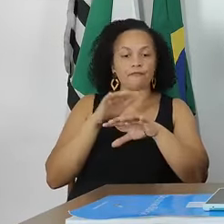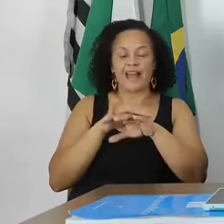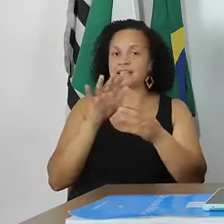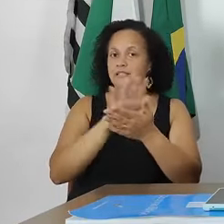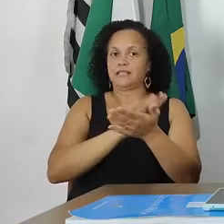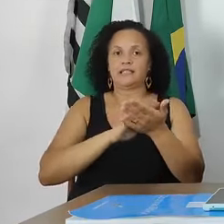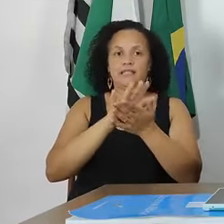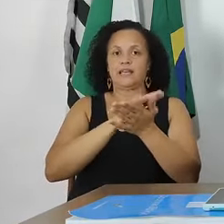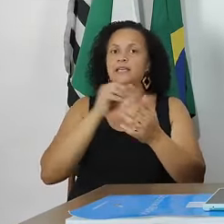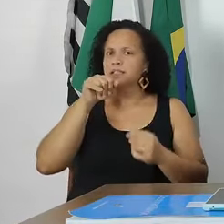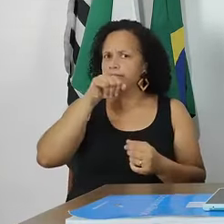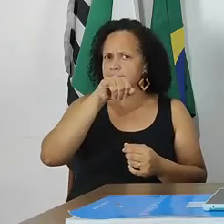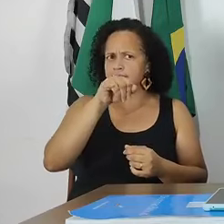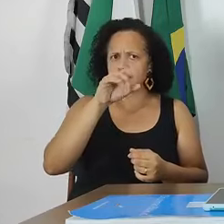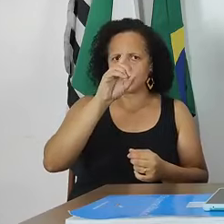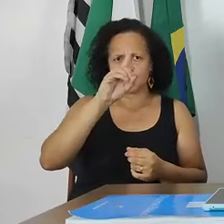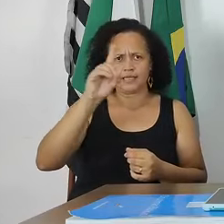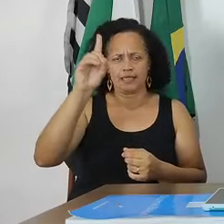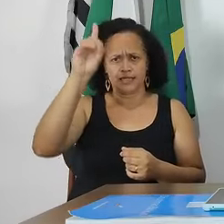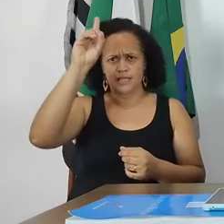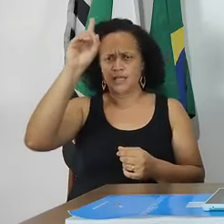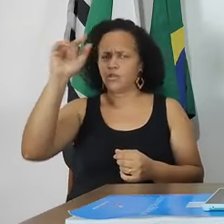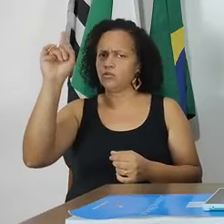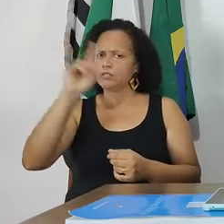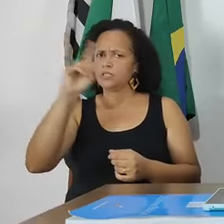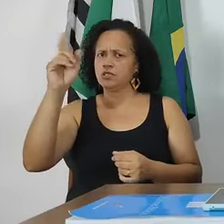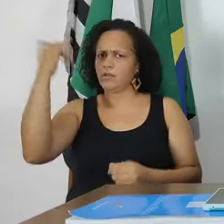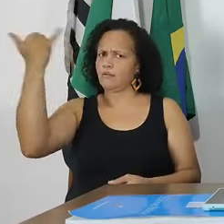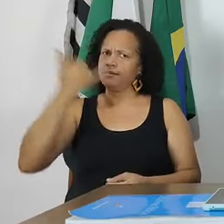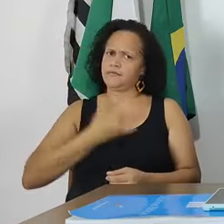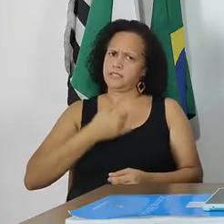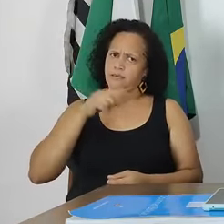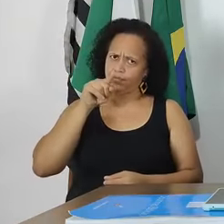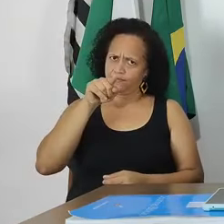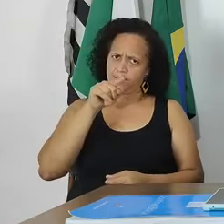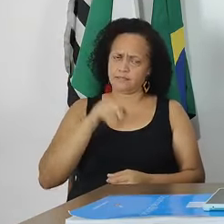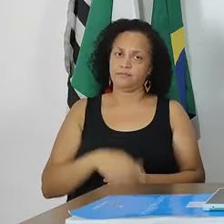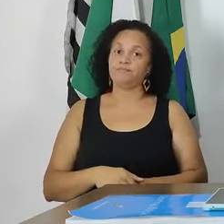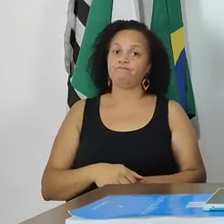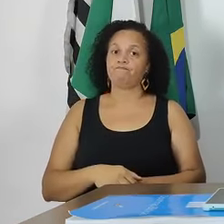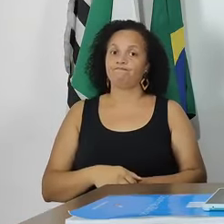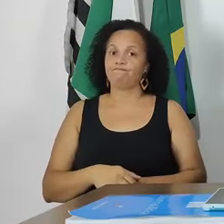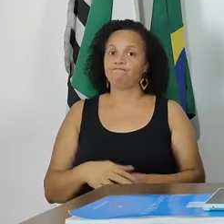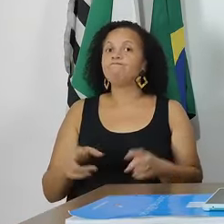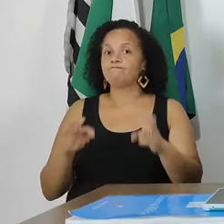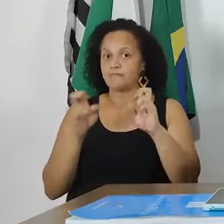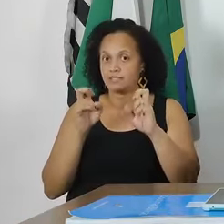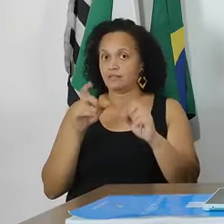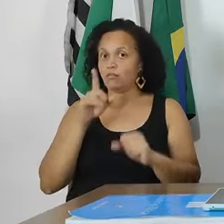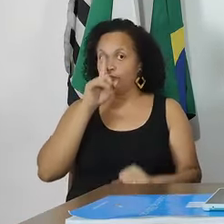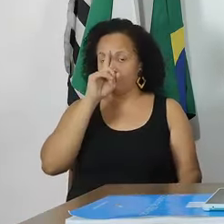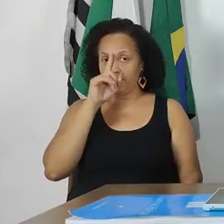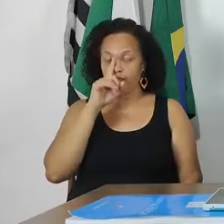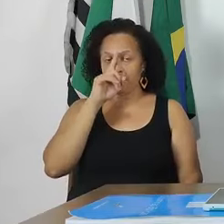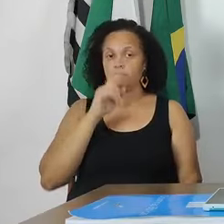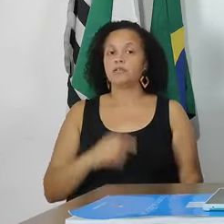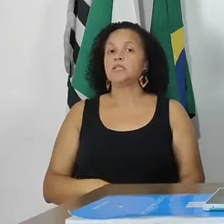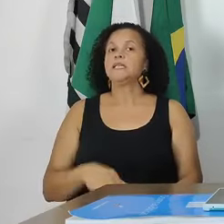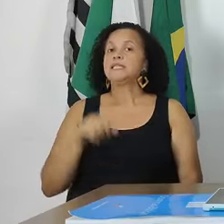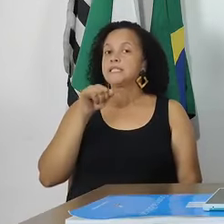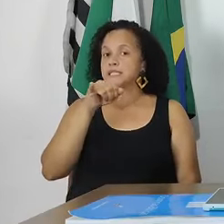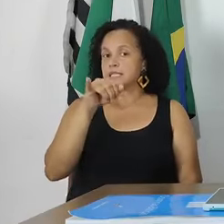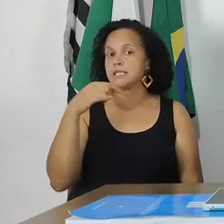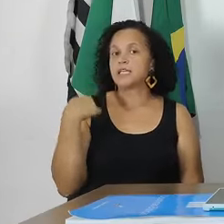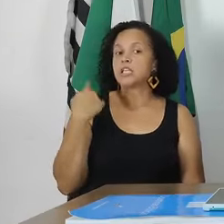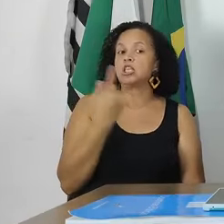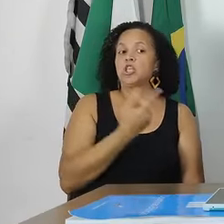sem a direção do Senhor, né? Olha o perigo. Se muitas vezes a gente tomar essa direção, o que